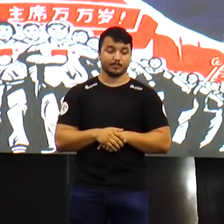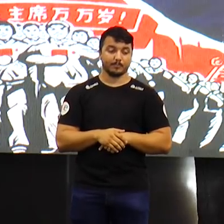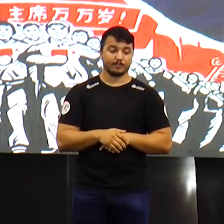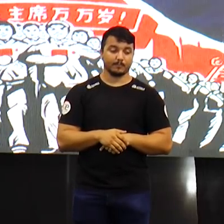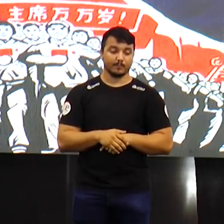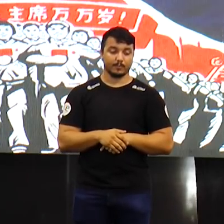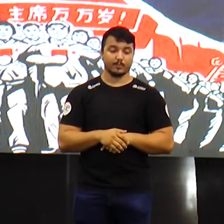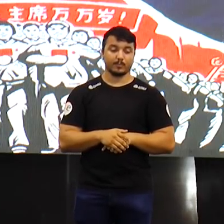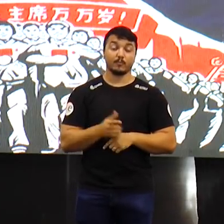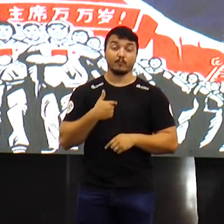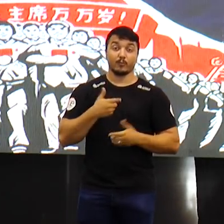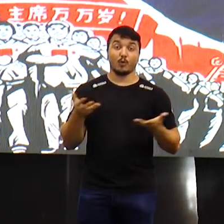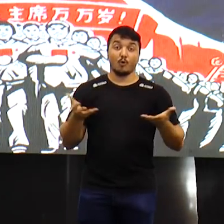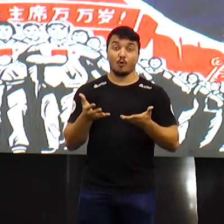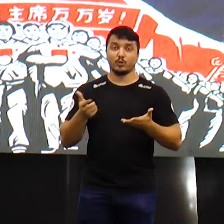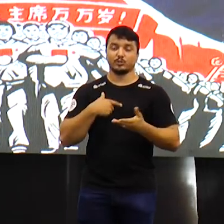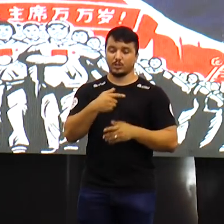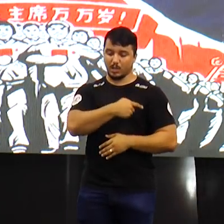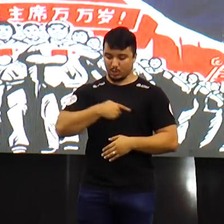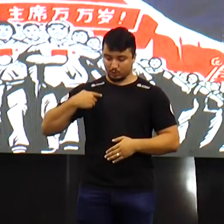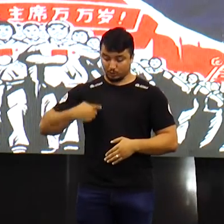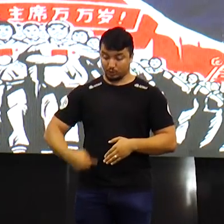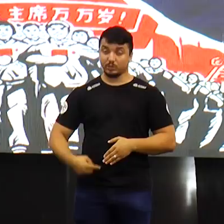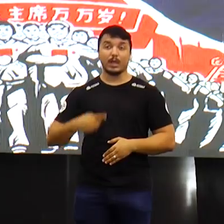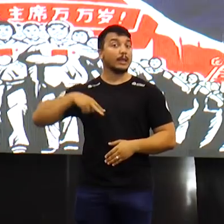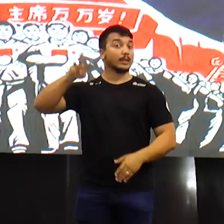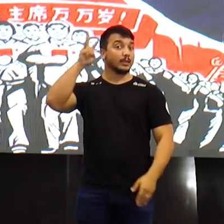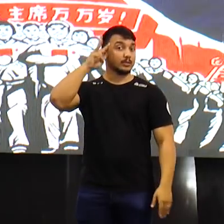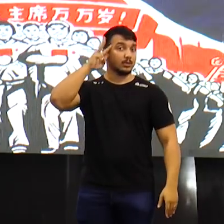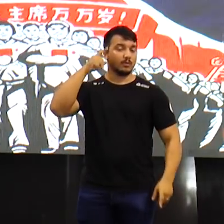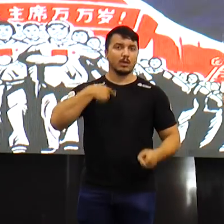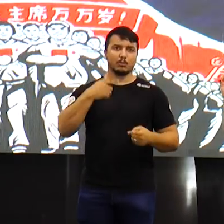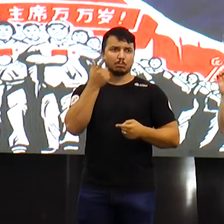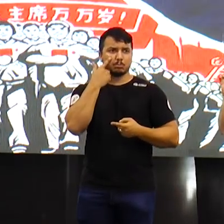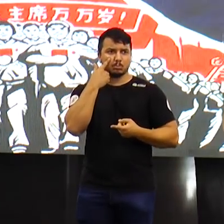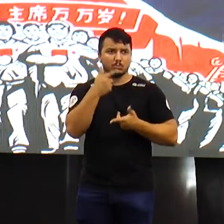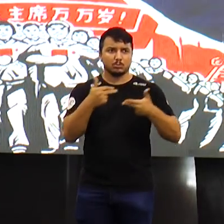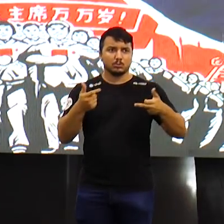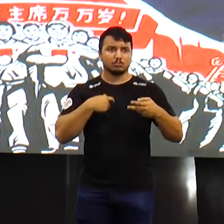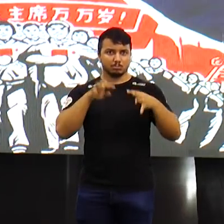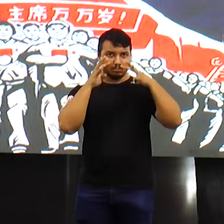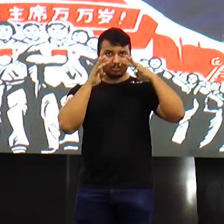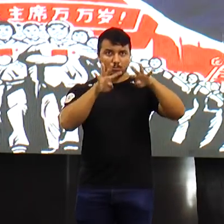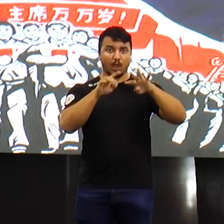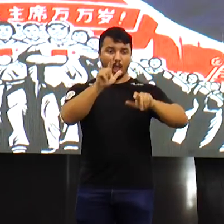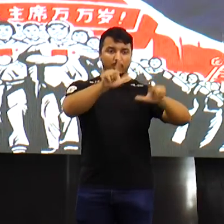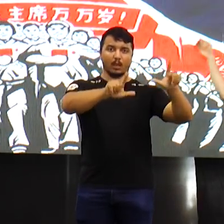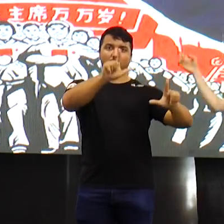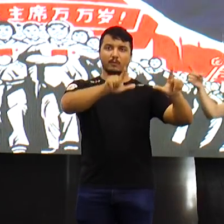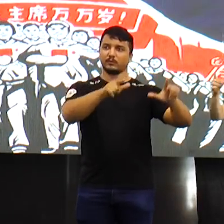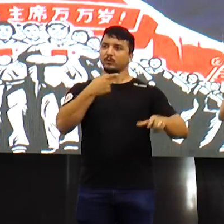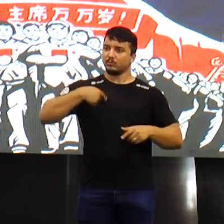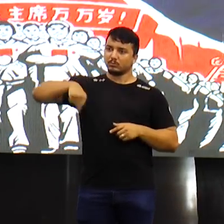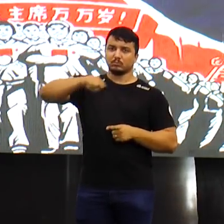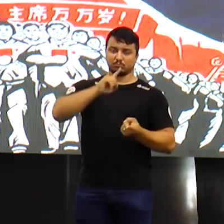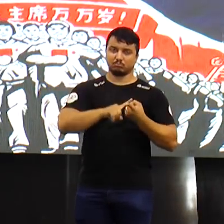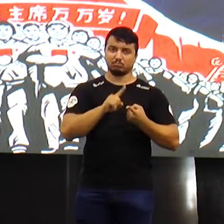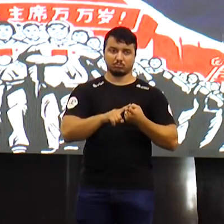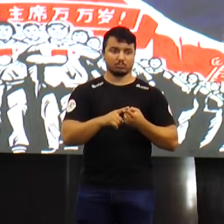Porque a China hoje, e terça-feira eu vi uma cena que muito me chamou a atenção na TV, eu acho que de todos